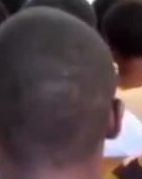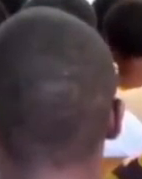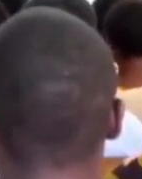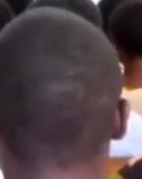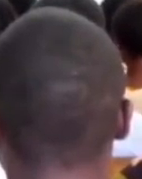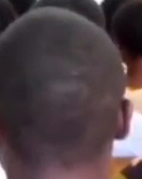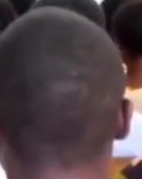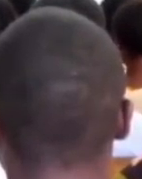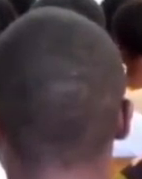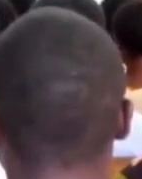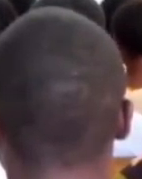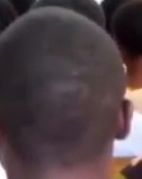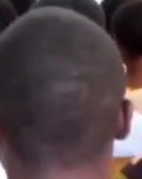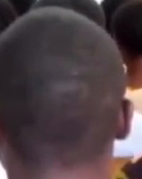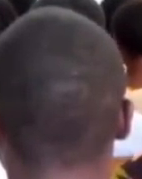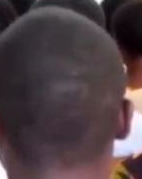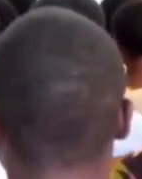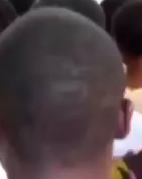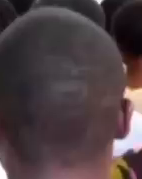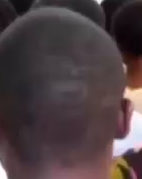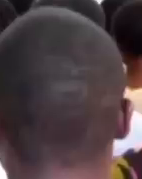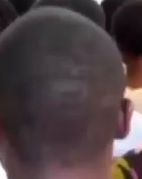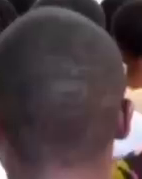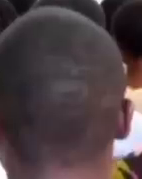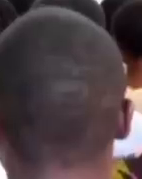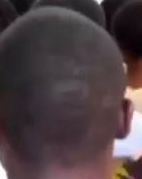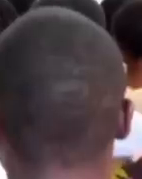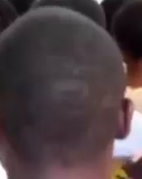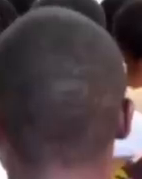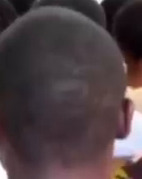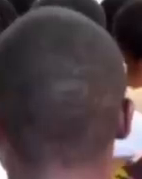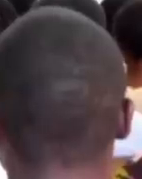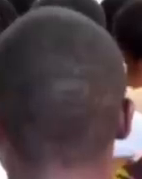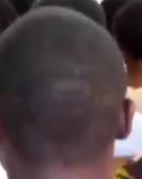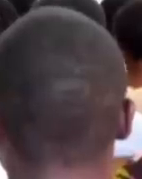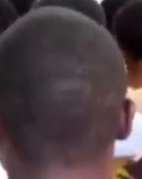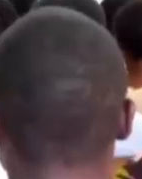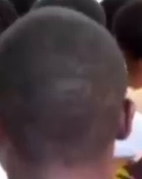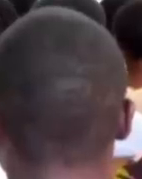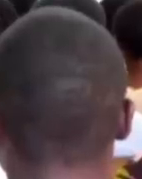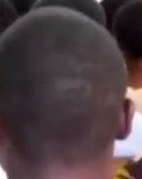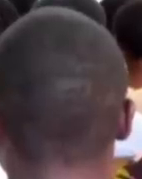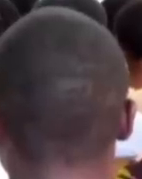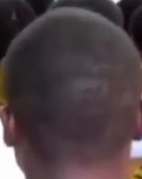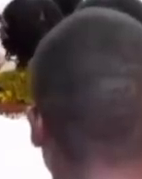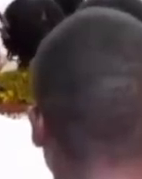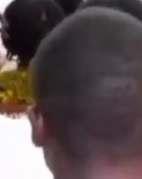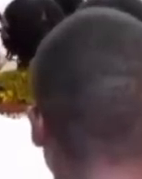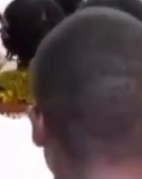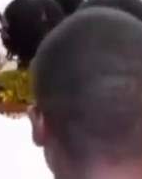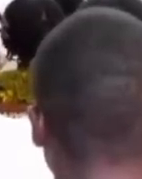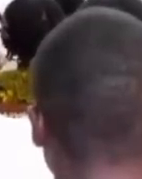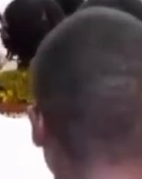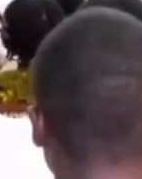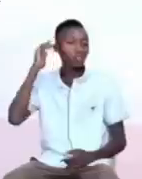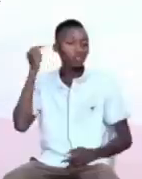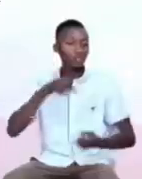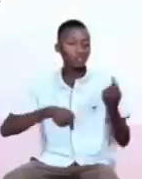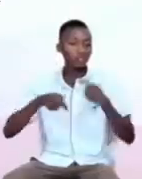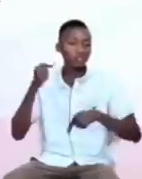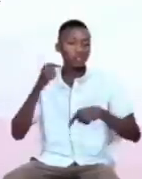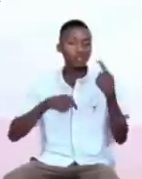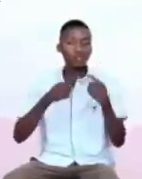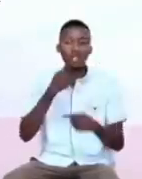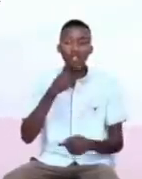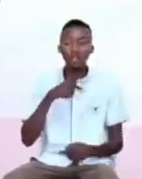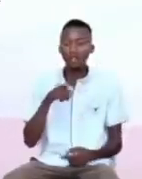Baba. Hallelujah. Hallelujah. Mmoja sema mchungaji nakusikia unapiga vita sana sukari.